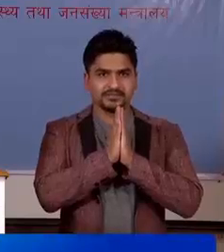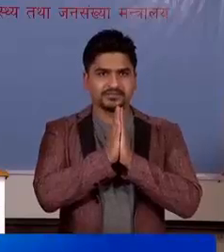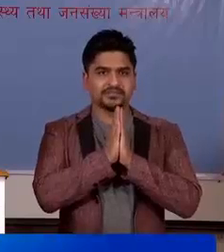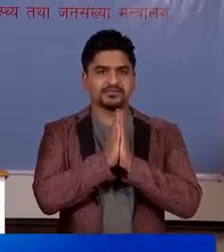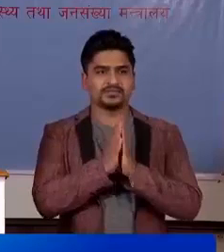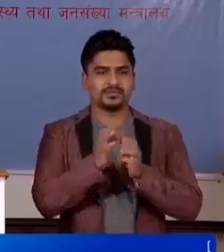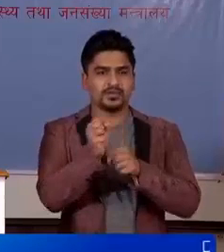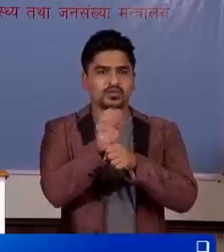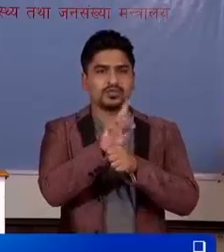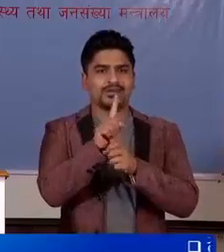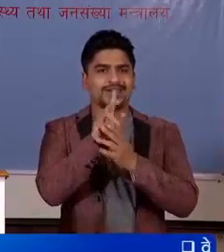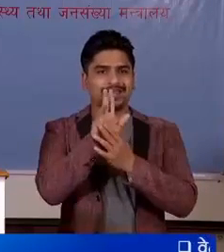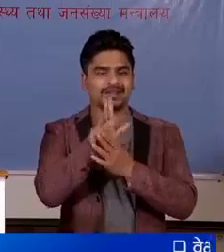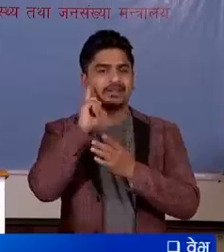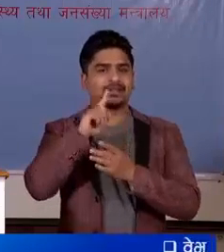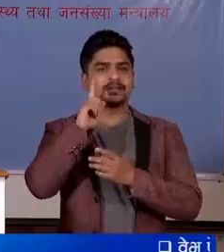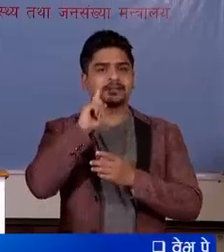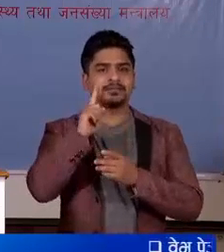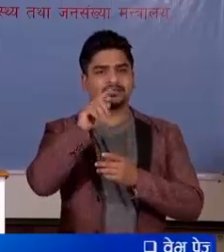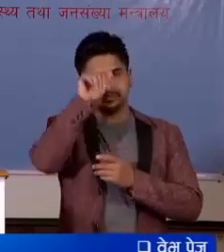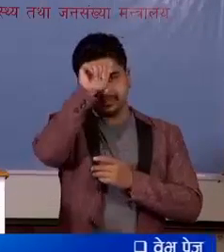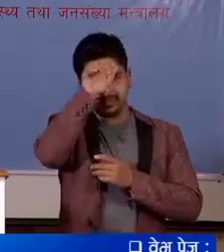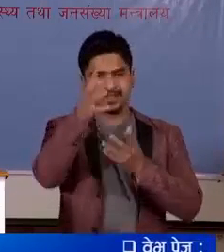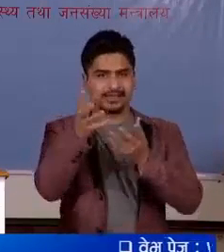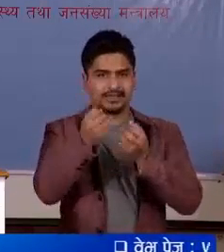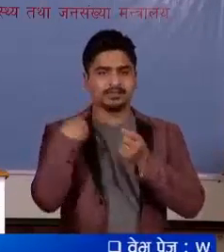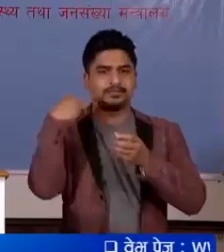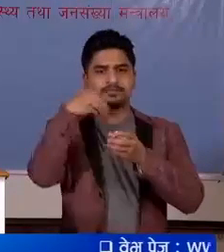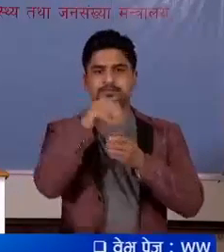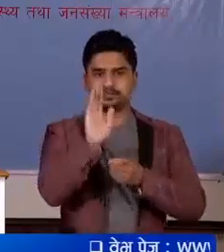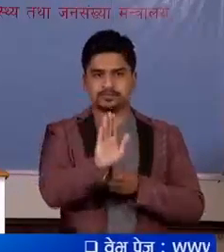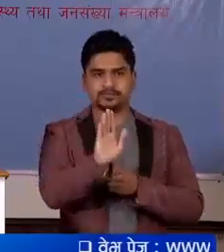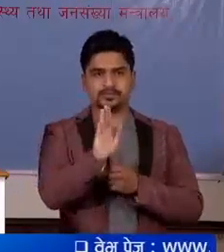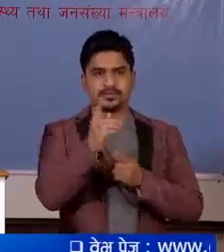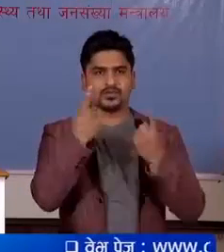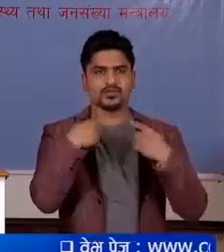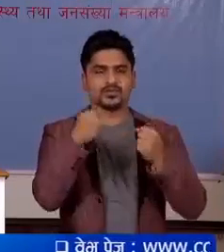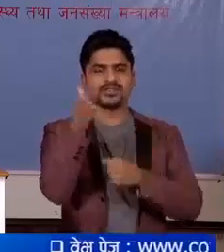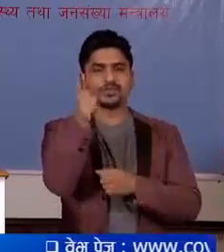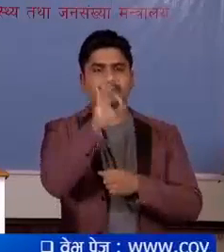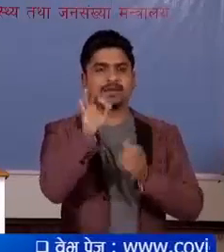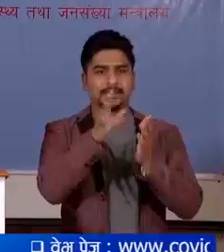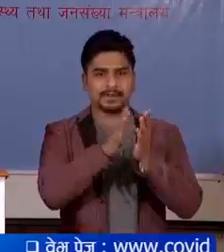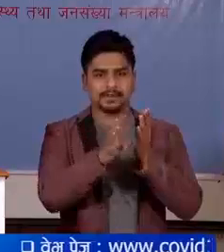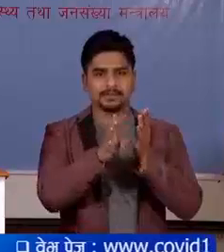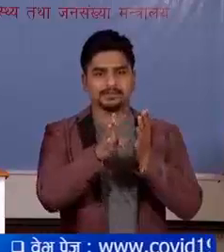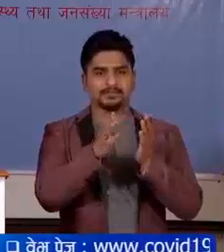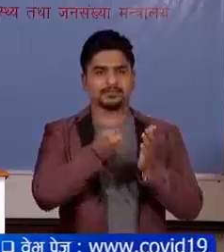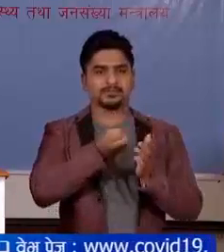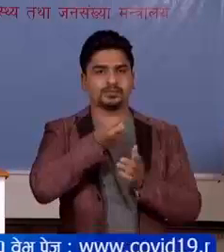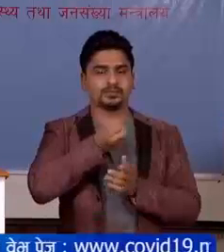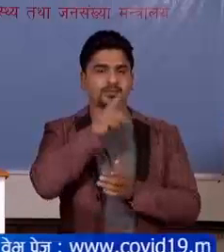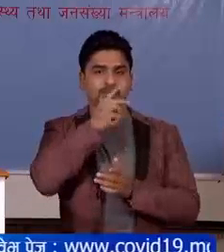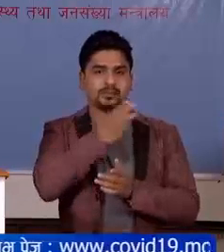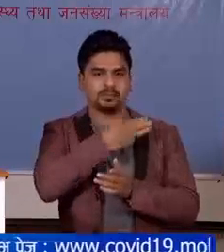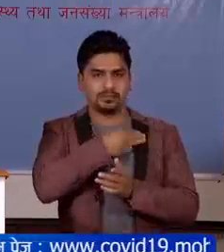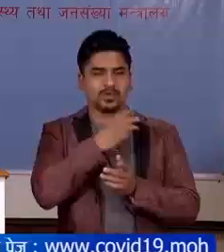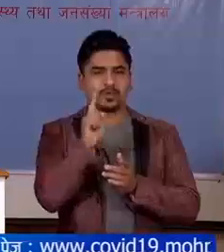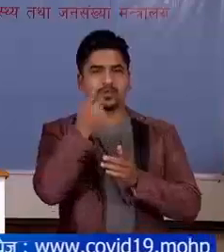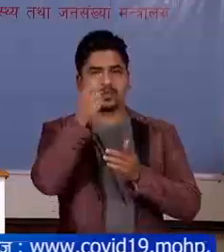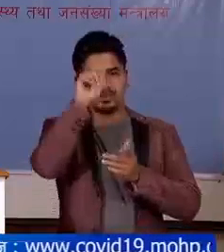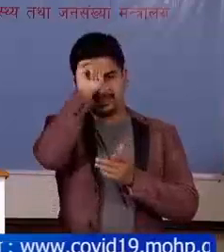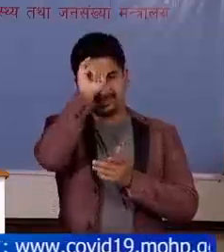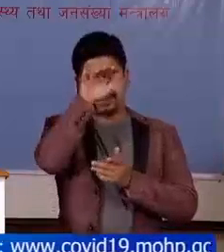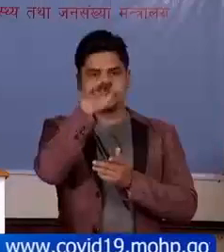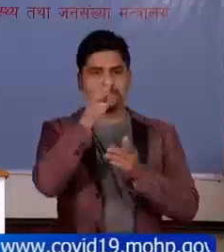COVID-19 को दयनिक अपडेट लिए रा मा उपस्तित भयको छो स्वास्ते तथा जन संखे मंत्रा लाए प्रवक्ता पहलो अपडेट